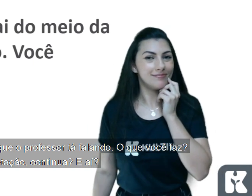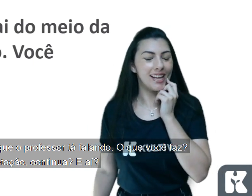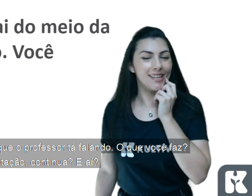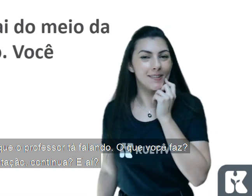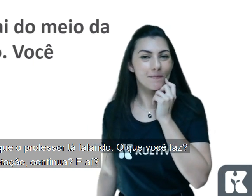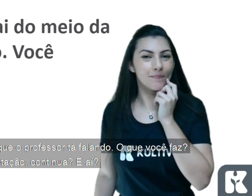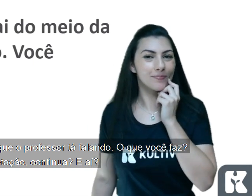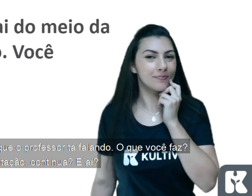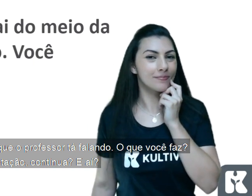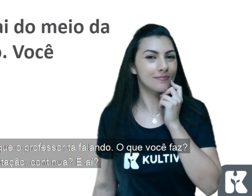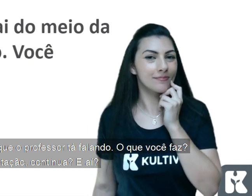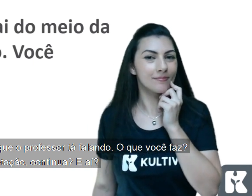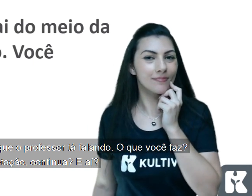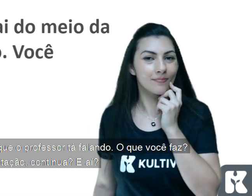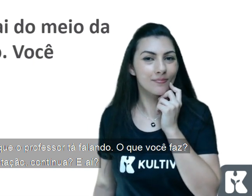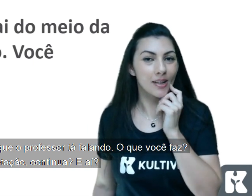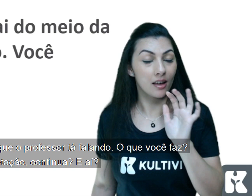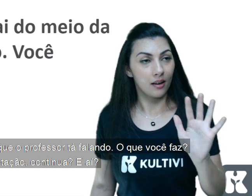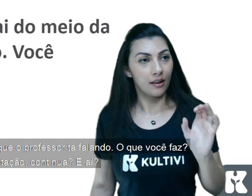E aí?